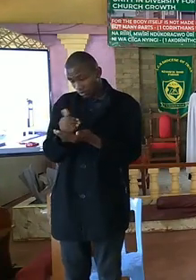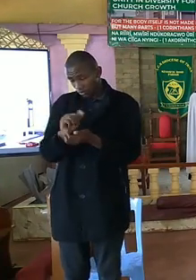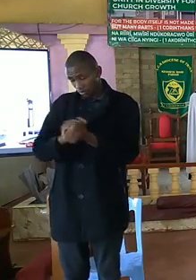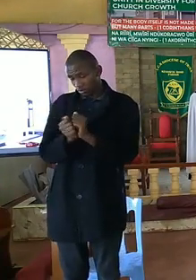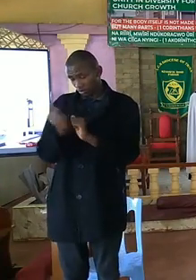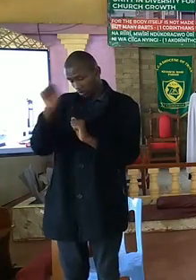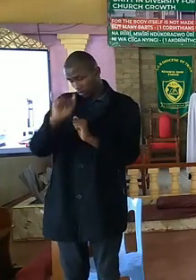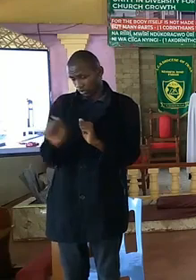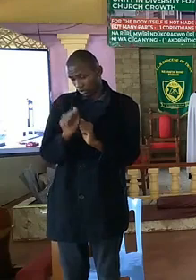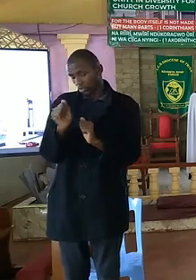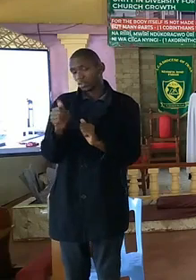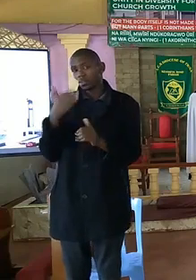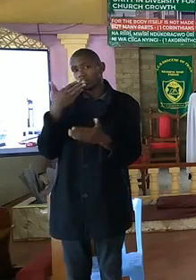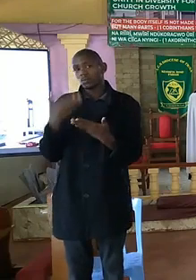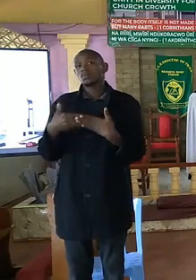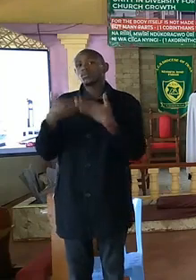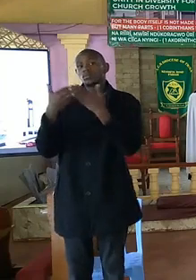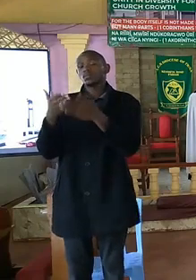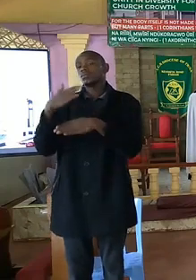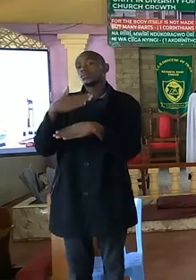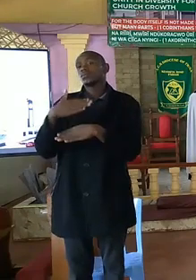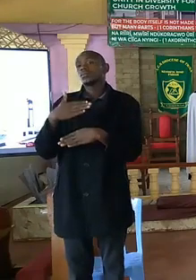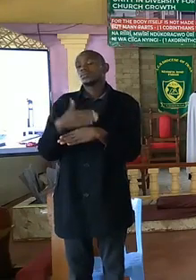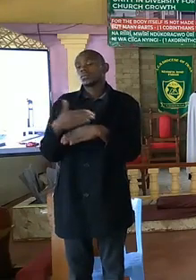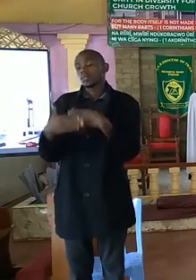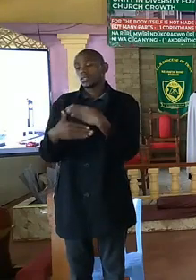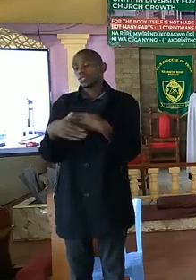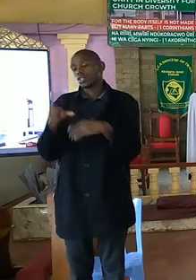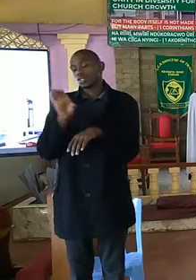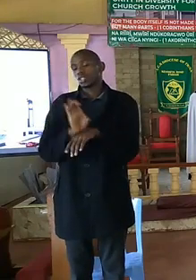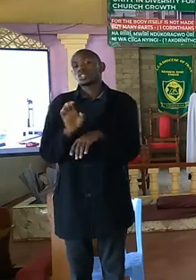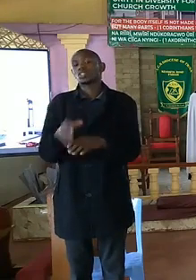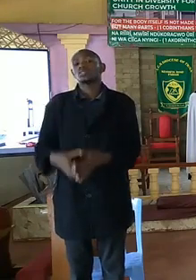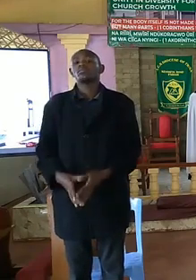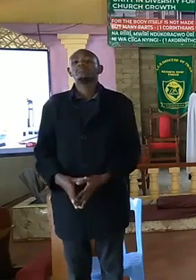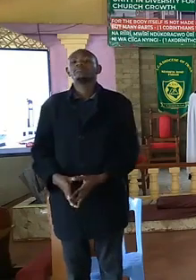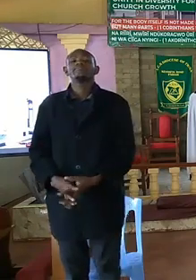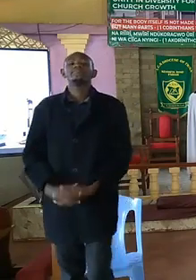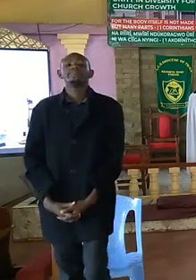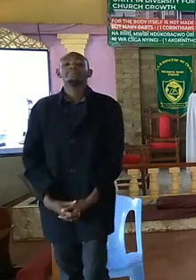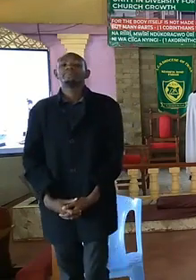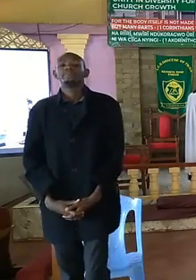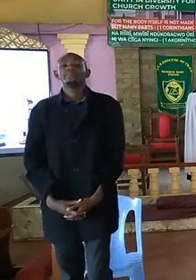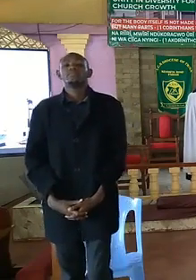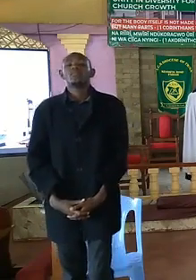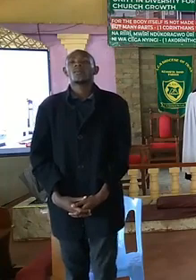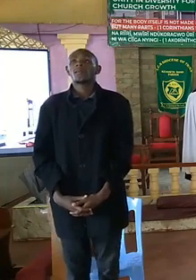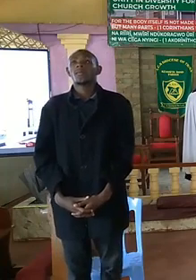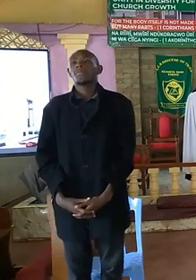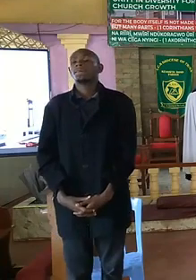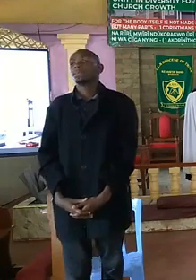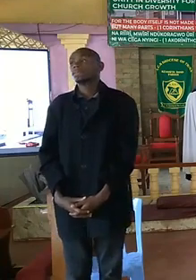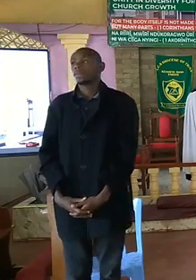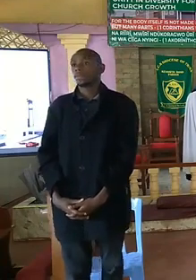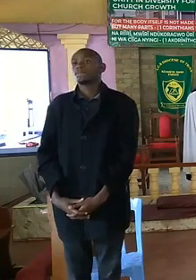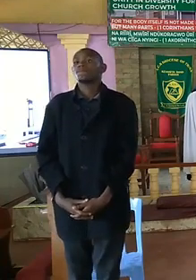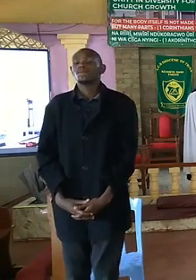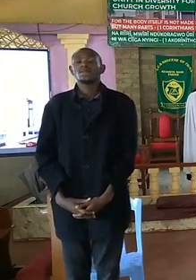ici twaheana ta mihothi yaku yendera ingi ni cia ngatho ingi ni gicunji gia ikumi ingi ni cia